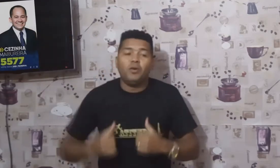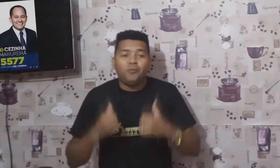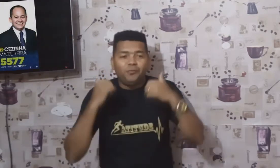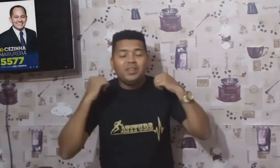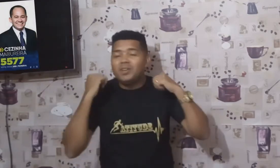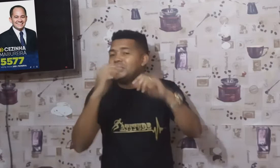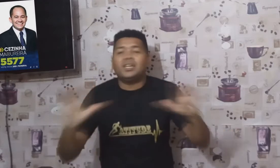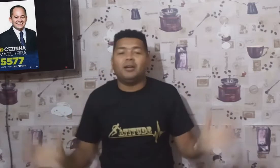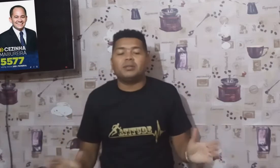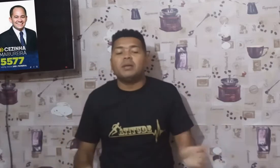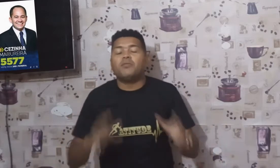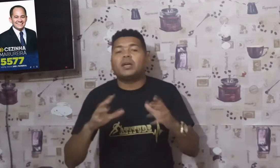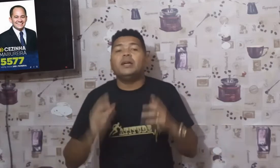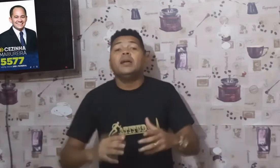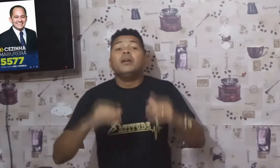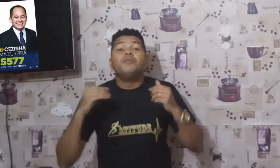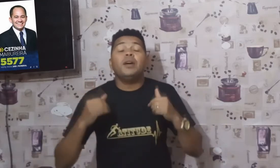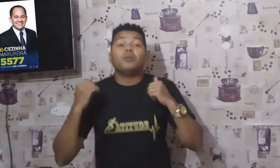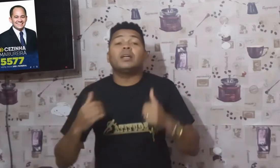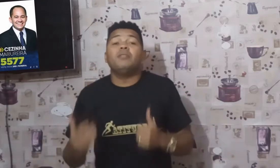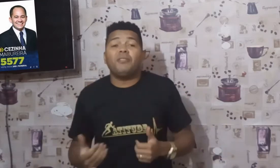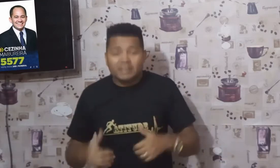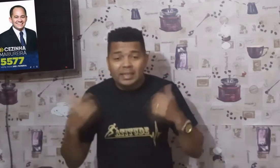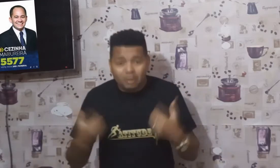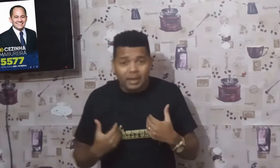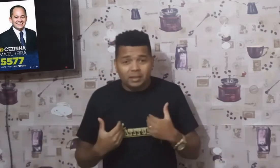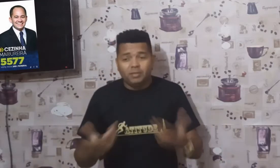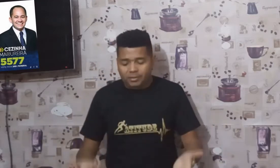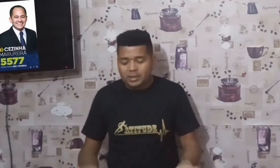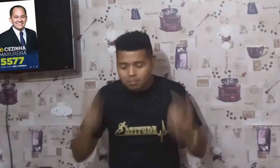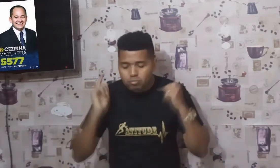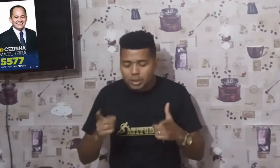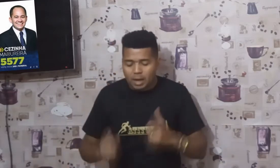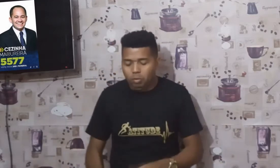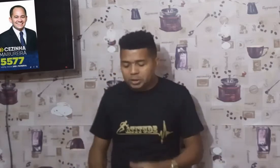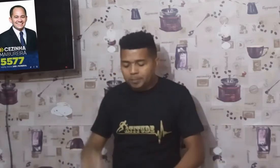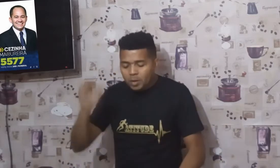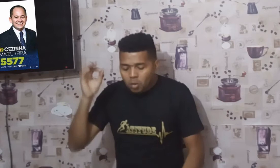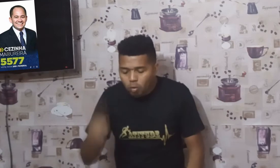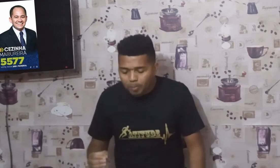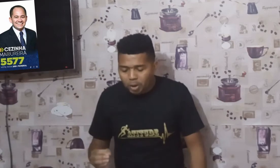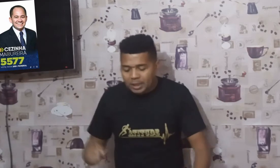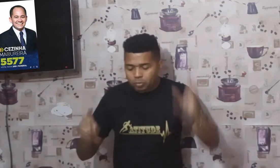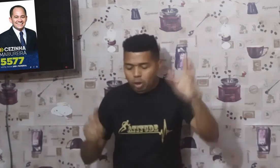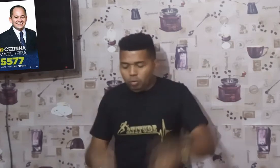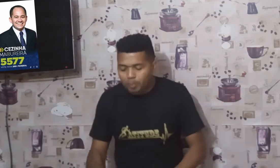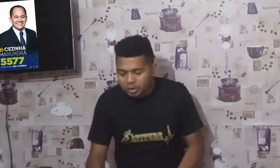vou investigá-lo também, eu vou querer ver o que ele vai fazer. E eu garanto que vai fazer muita coisa. Um